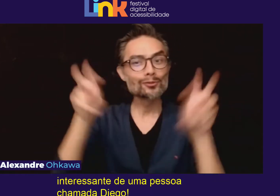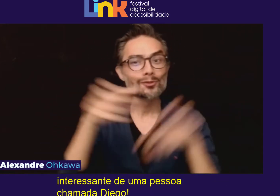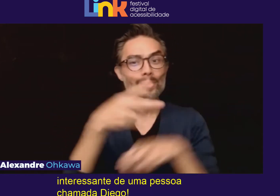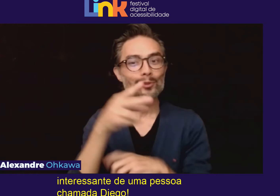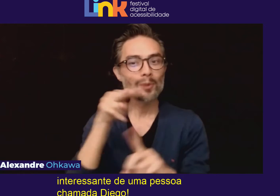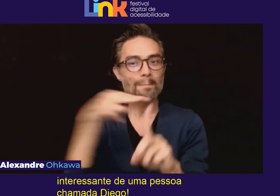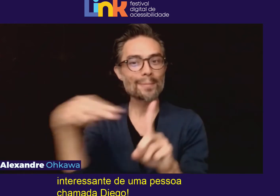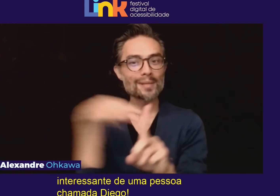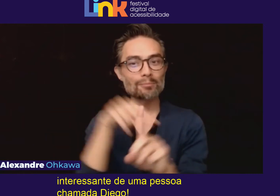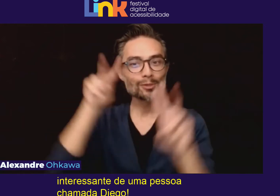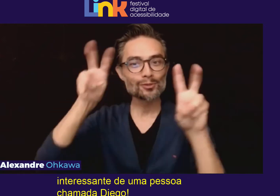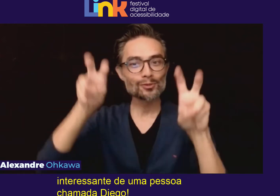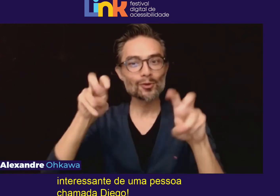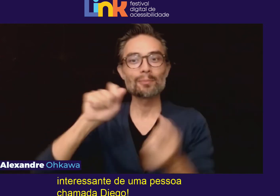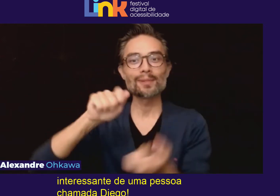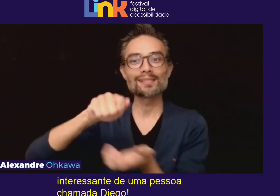Ele está perguntando sobre a